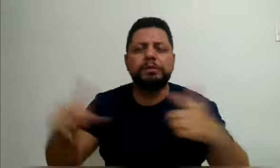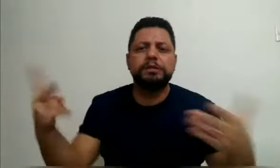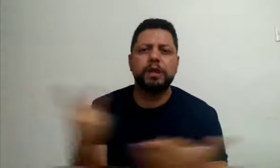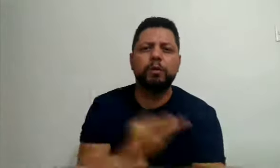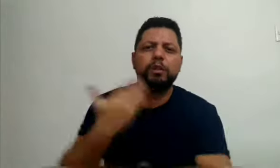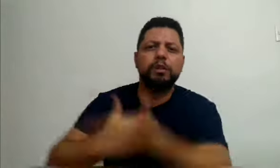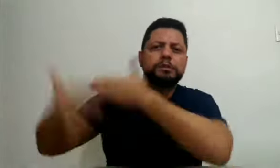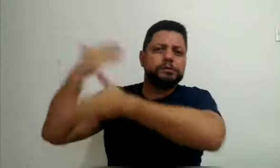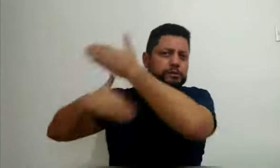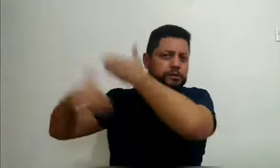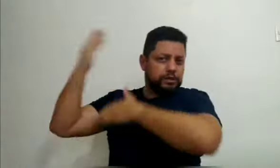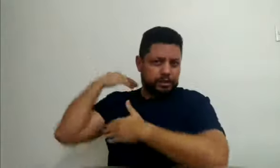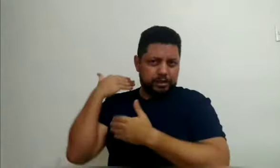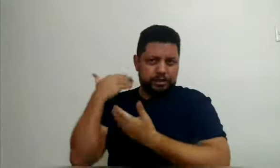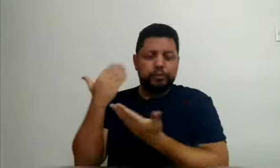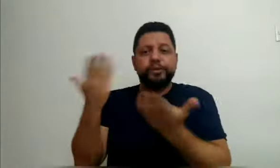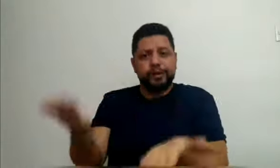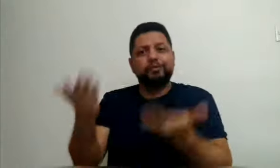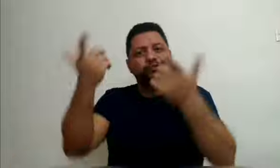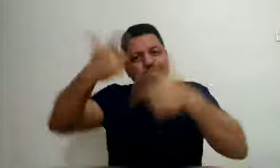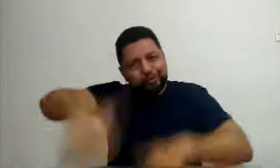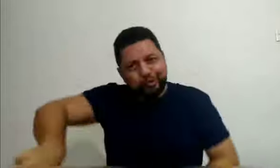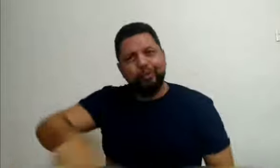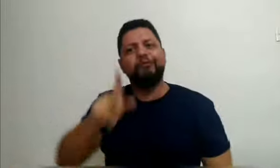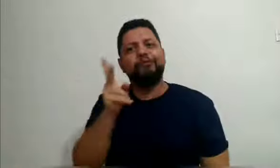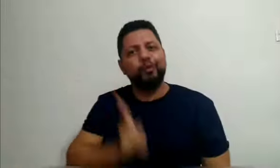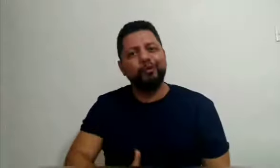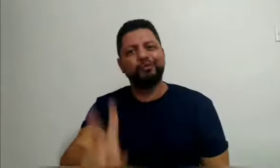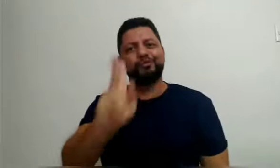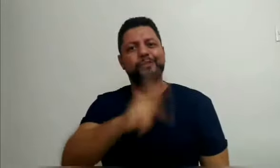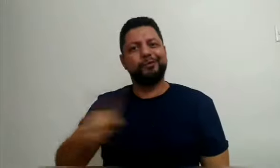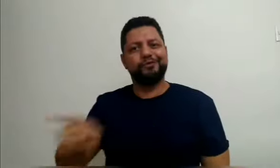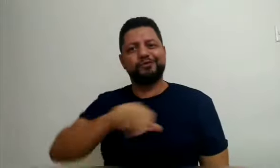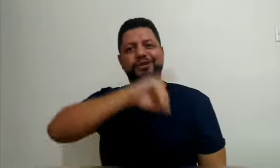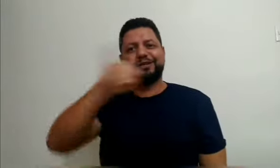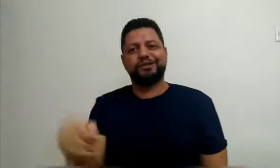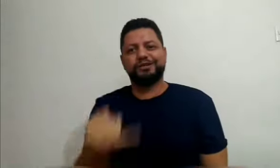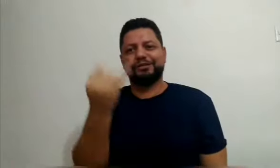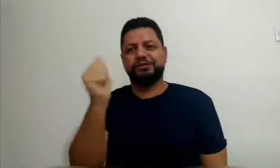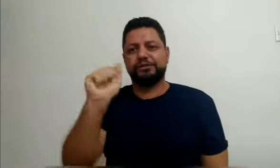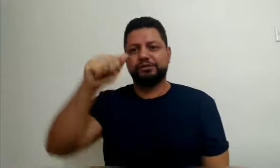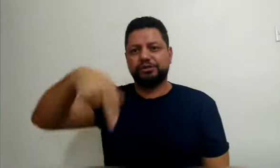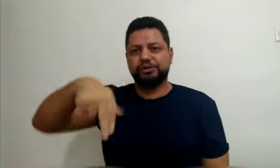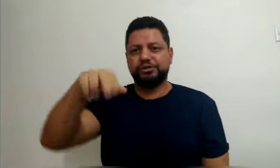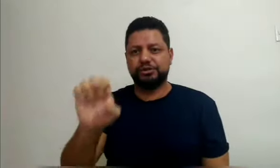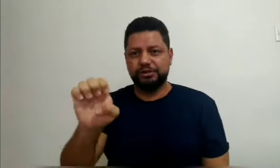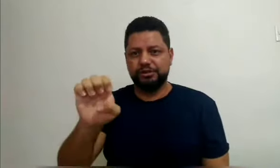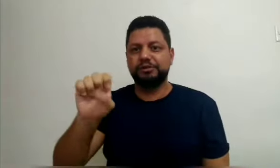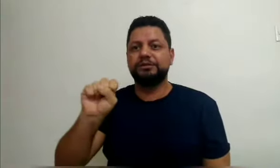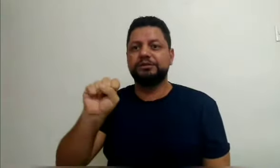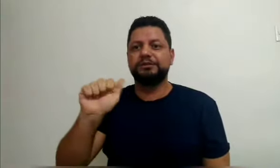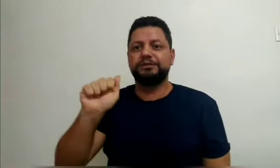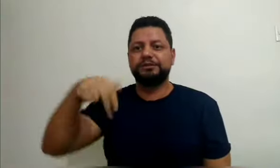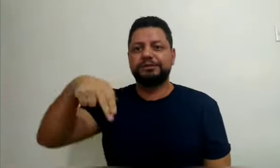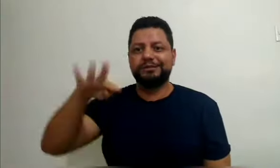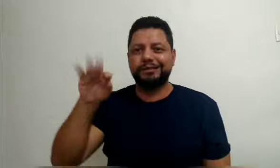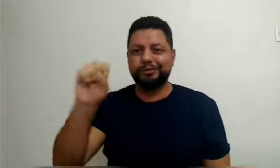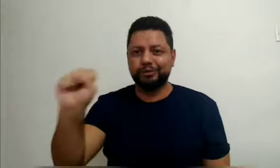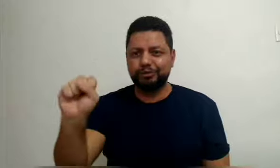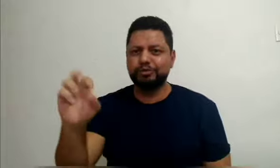dessas doenças, elas aconteceram já há algum tempo e algumas delas continuam acontecendo.